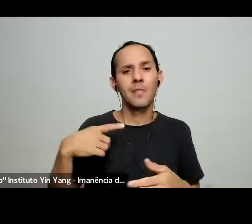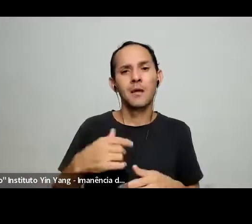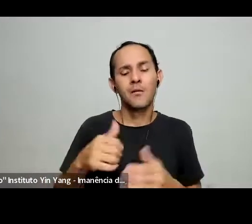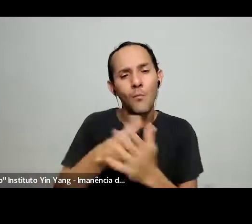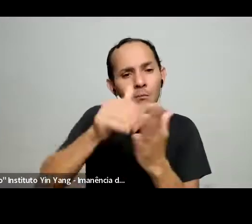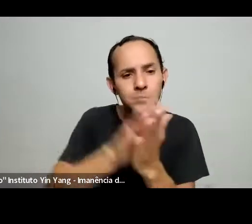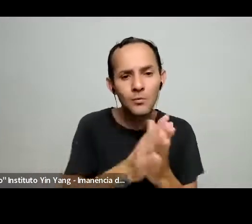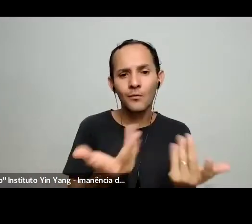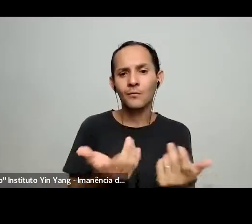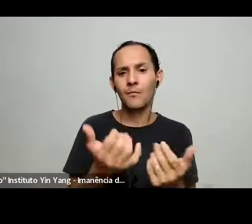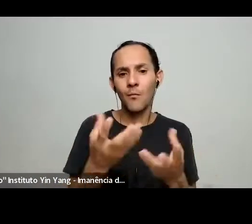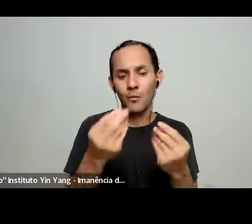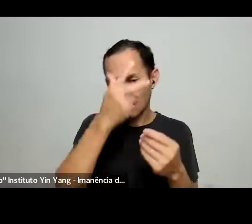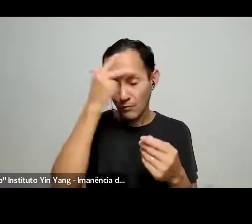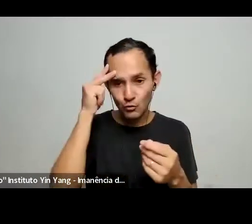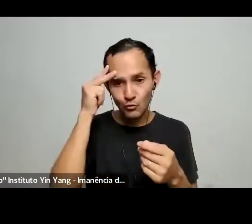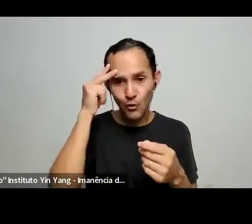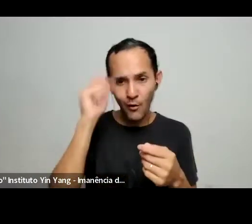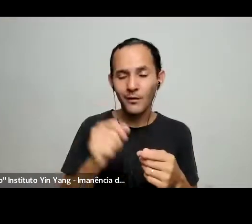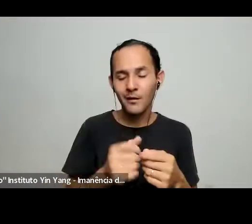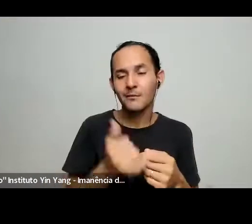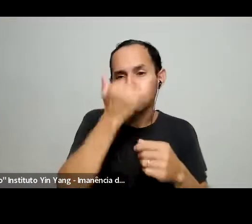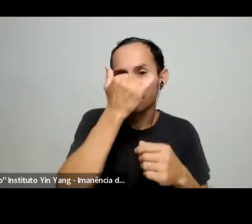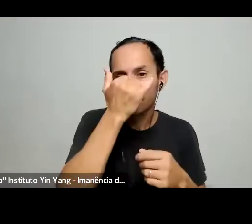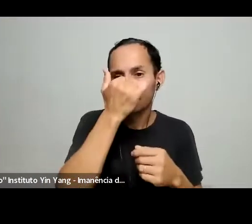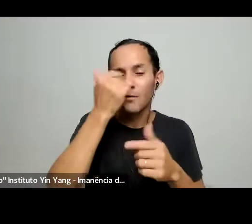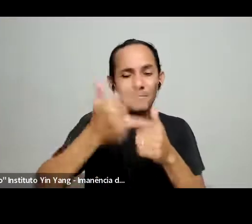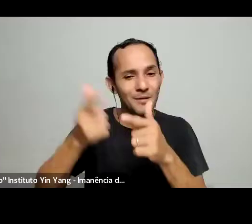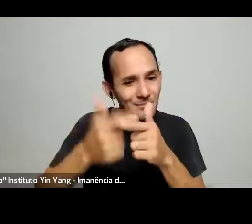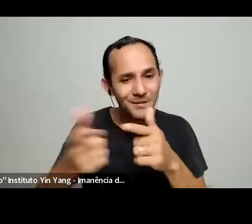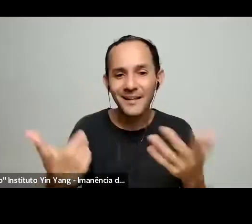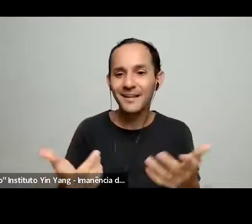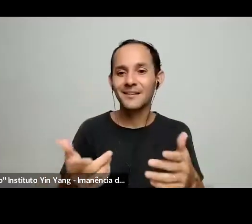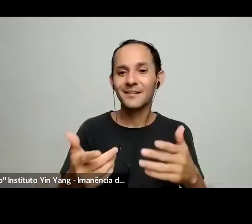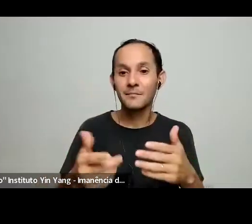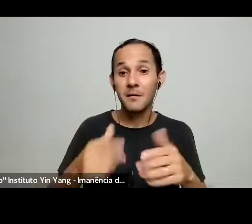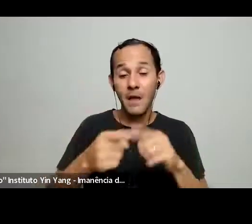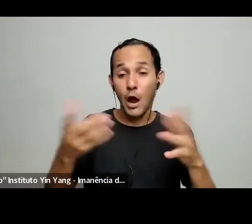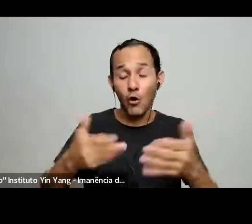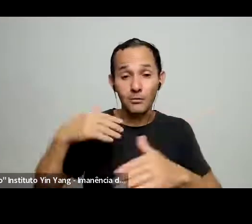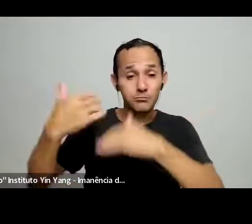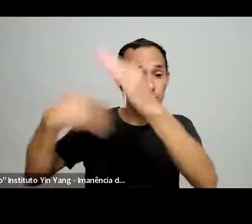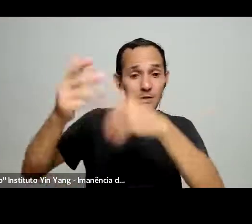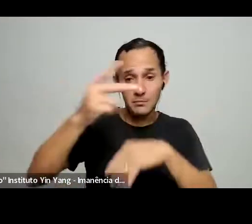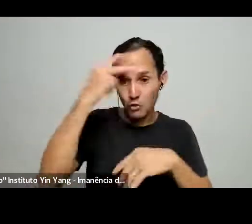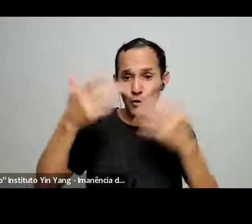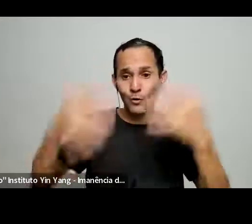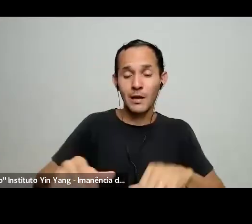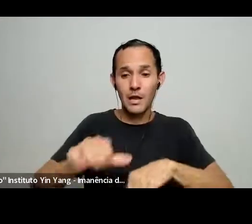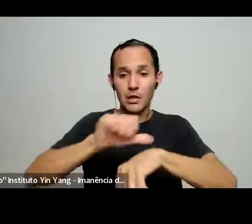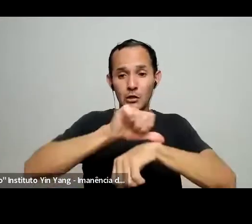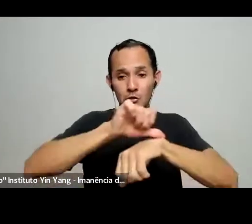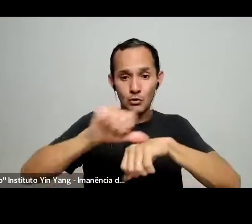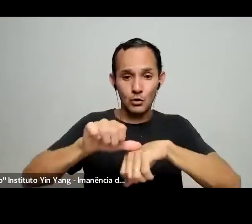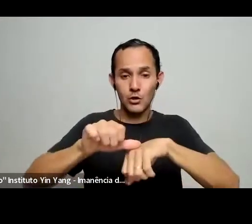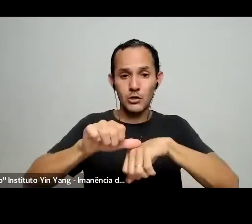monte de gente foi ousado, teve complicações e a coisa evoluiu. Hoje ninguém quer fazer uma cirurgia se não